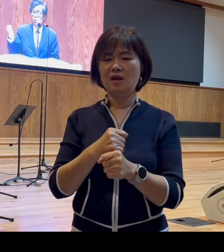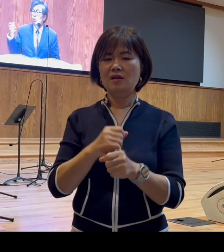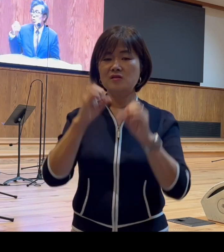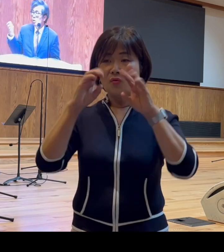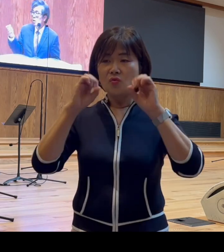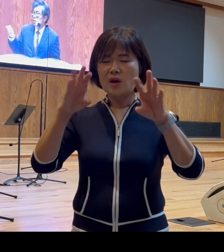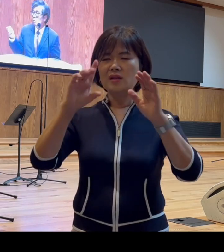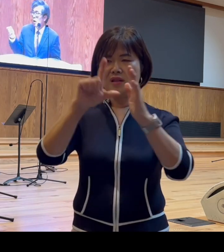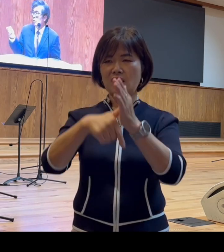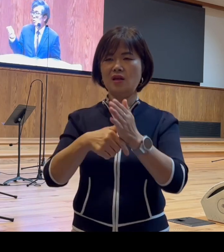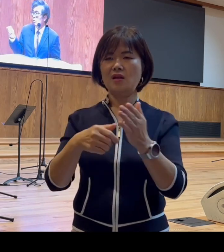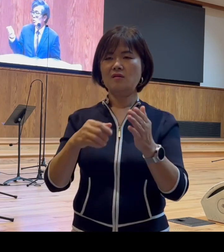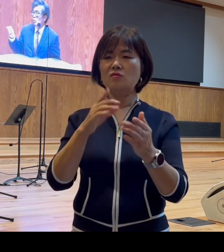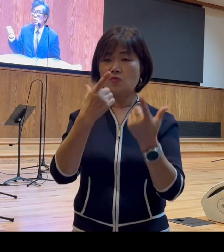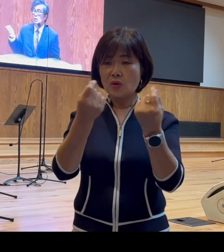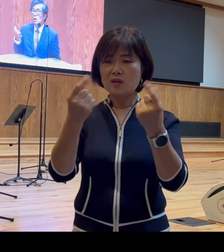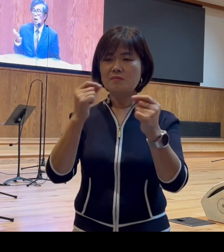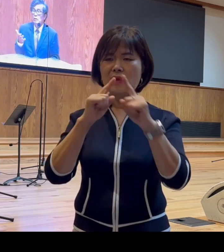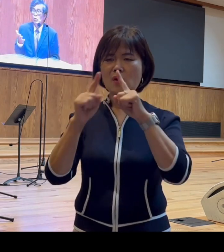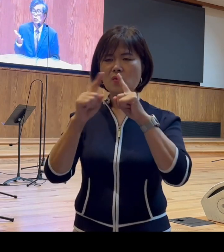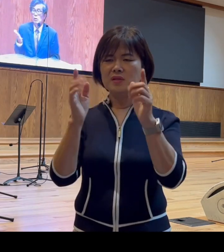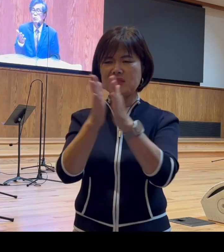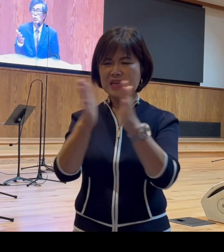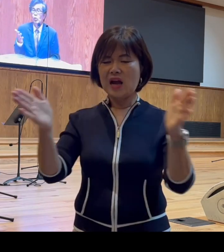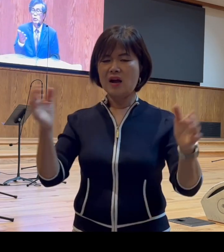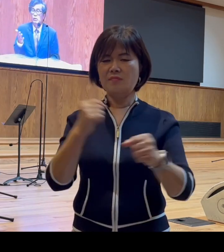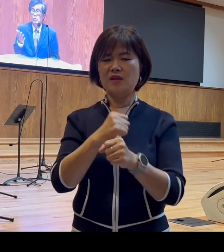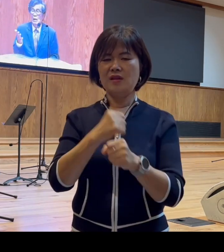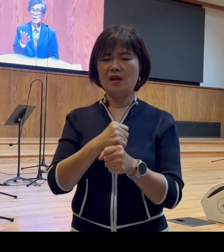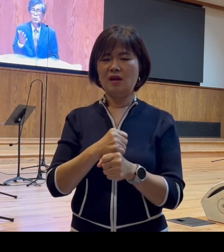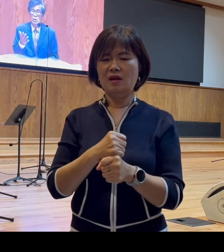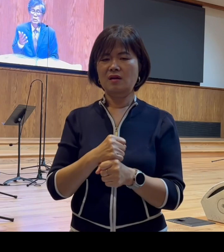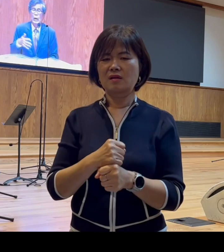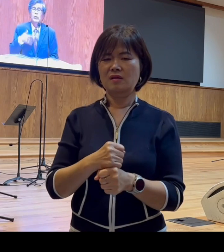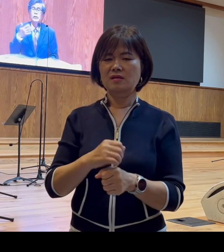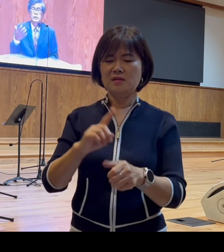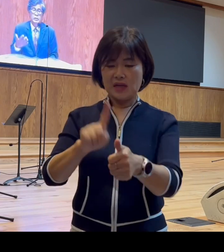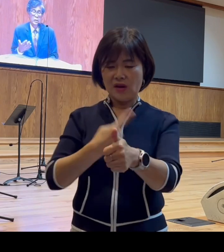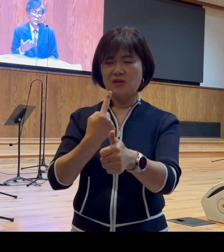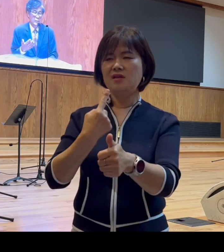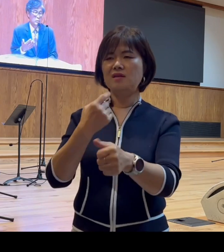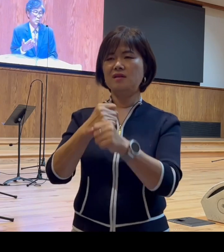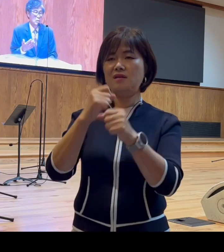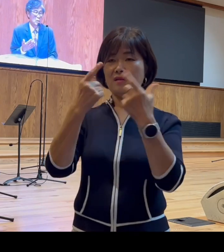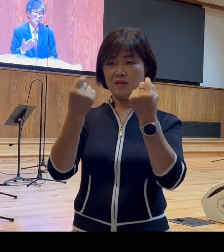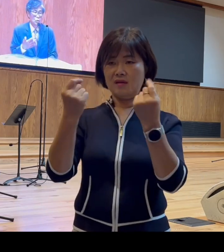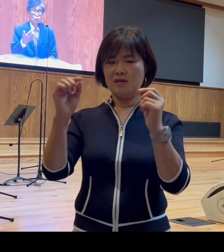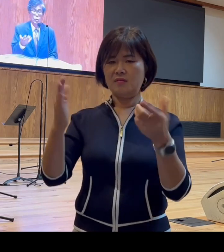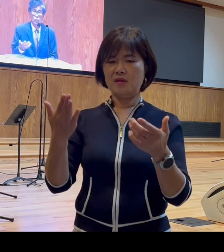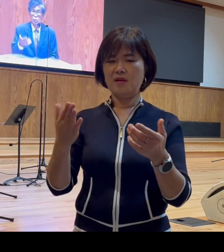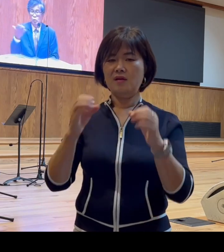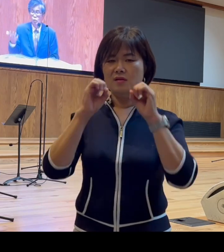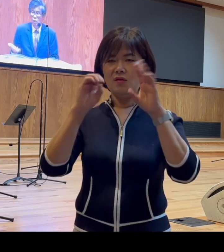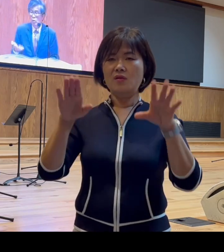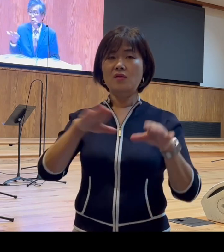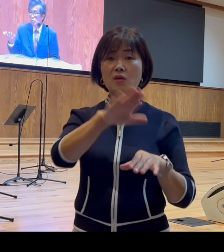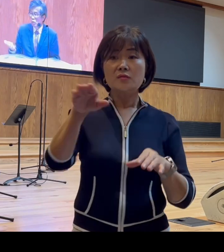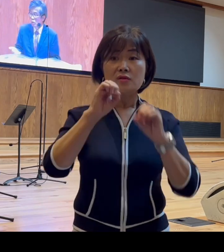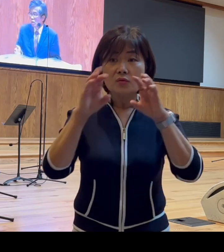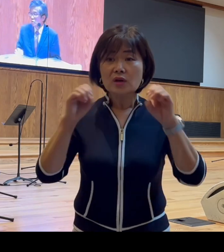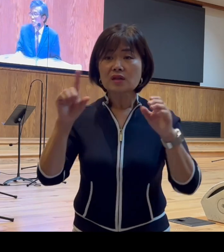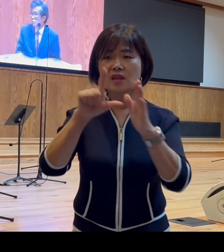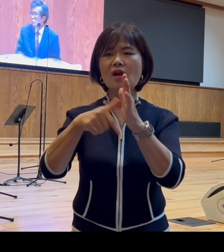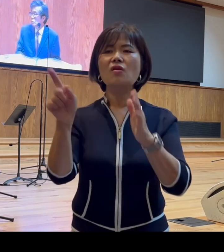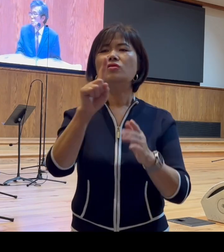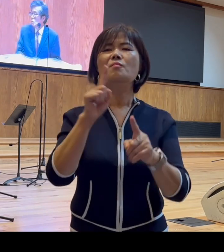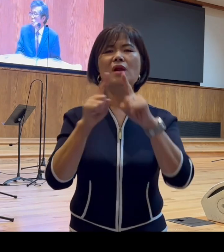있었습니다. 공통으로 시작하는 말이 있었어요. 뭐 그렇게 하세요, 이렇게 뭐 교육받은 거 아니라고 생각. 자연히 그렇게 말했어요. 전도할 때. 여러분, 전도할 때 어떤